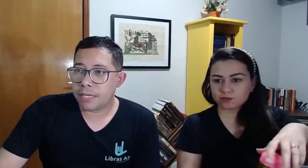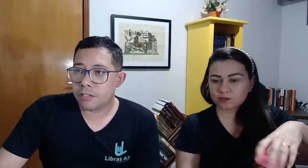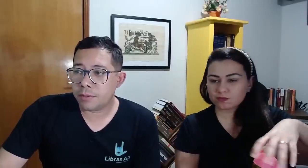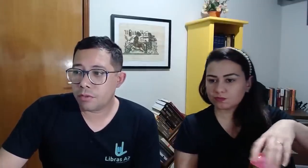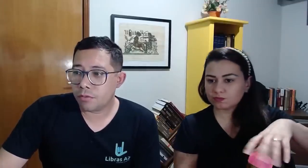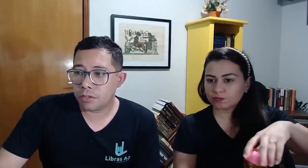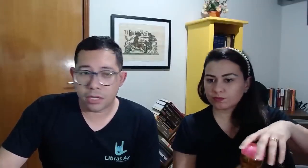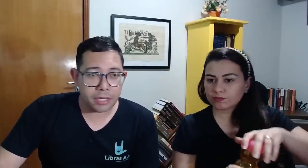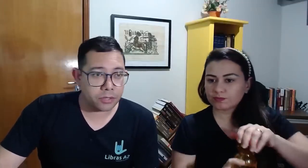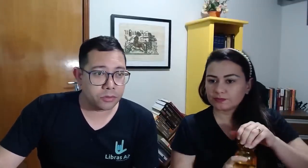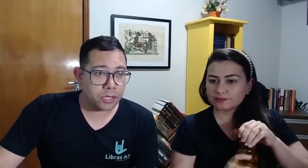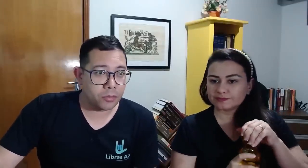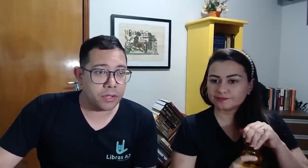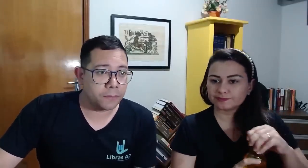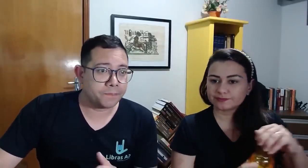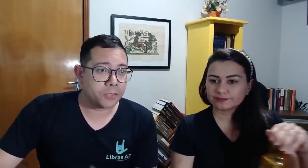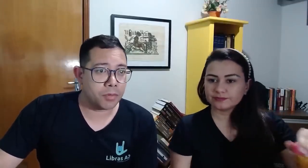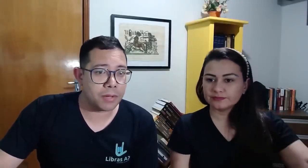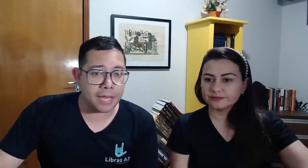Beleza, o pessoal falou que tá tudo tranquilo. Então vamos lá, hein?